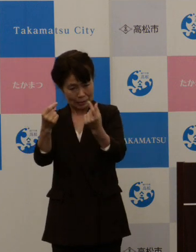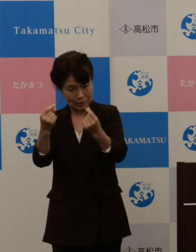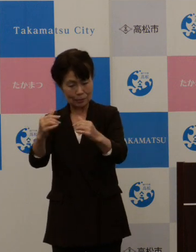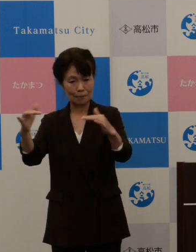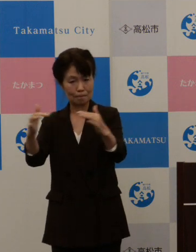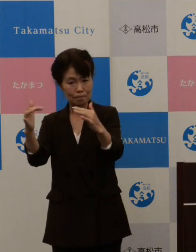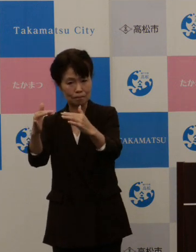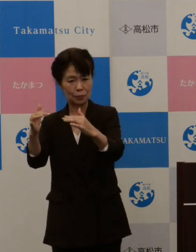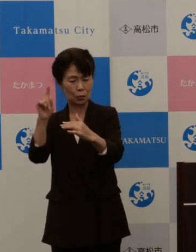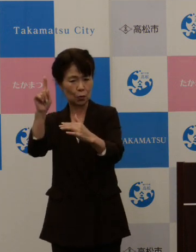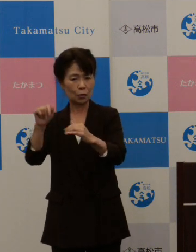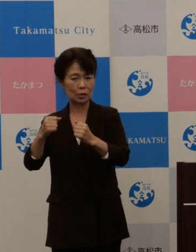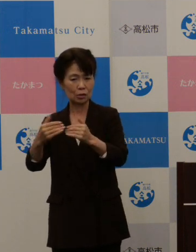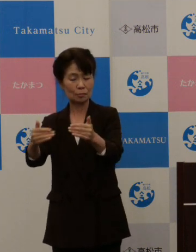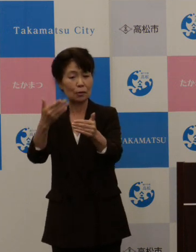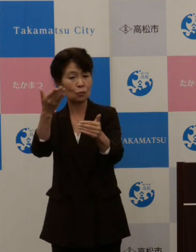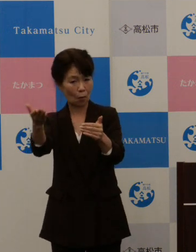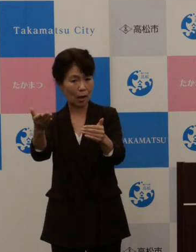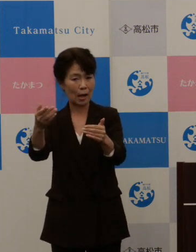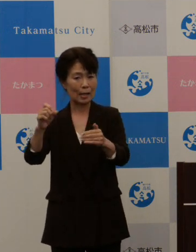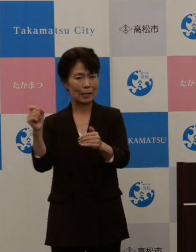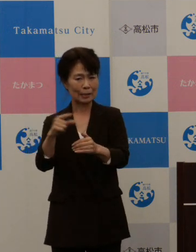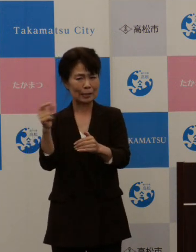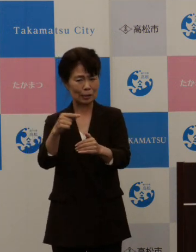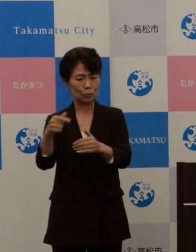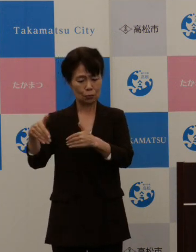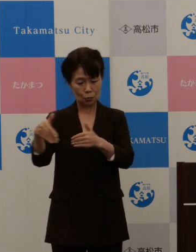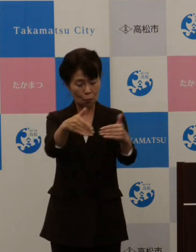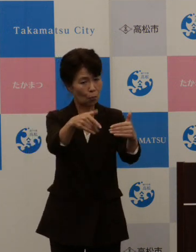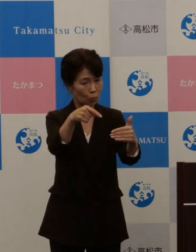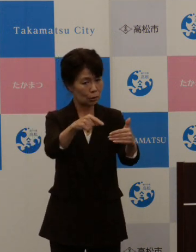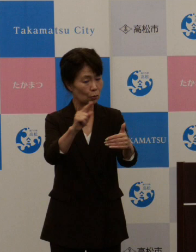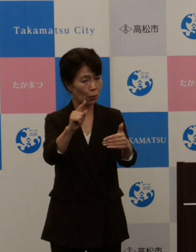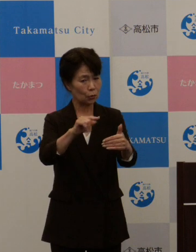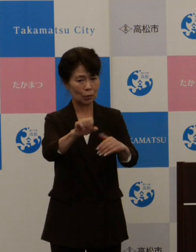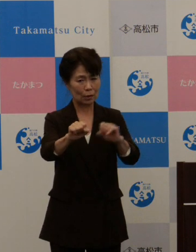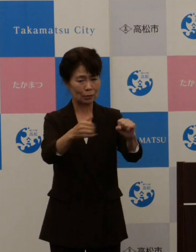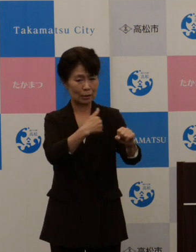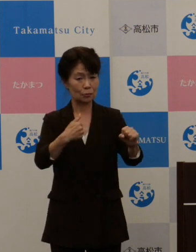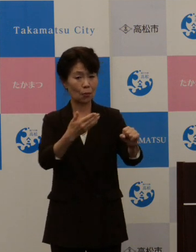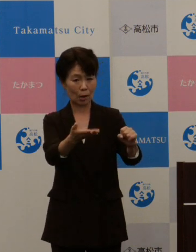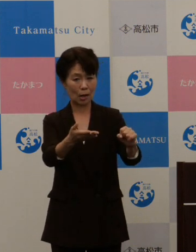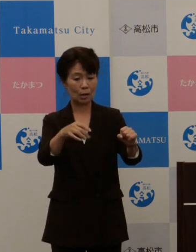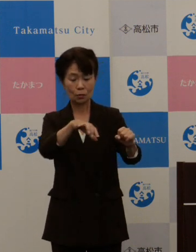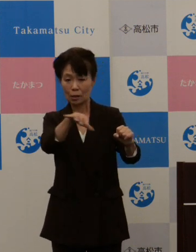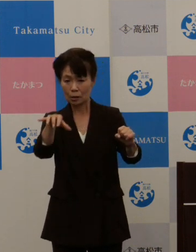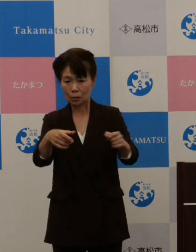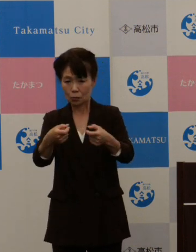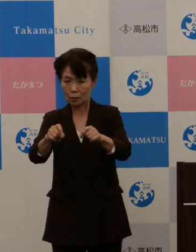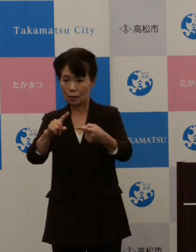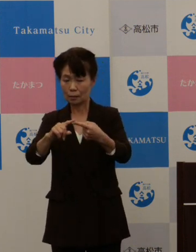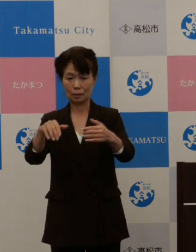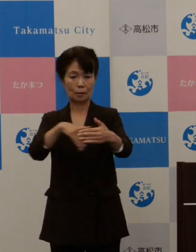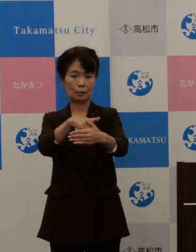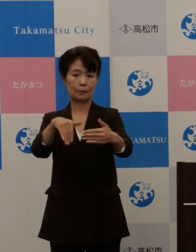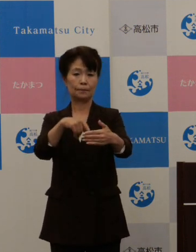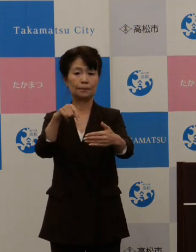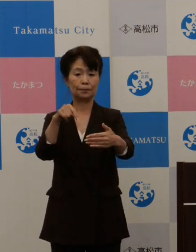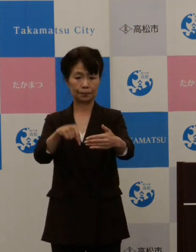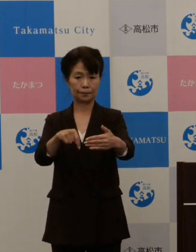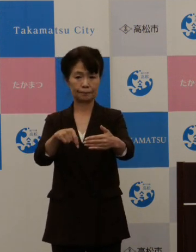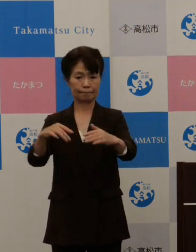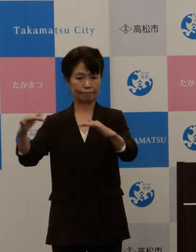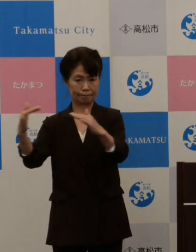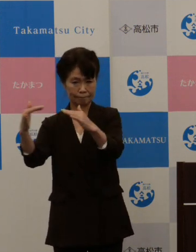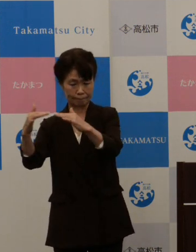応していくのか、あるいは緊急道路としてどういう確保をしていくのか、まあ、その辺の具体的な内容について